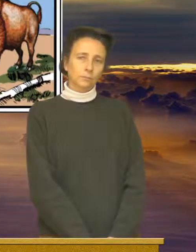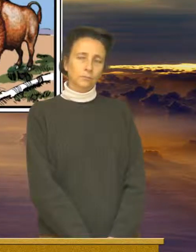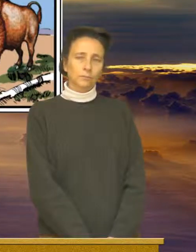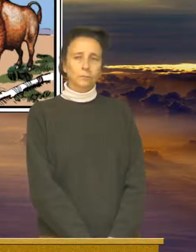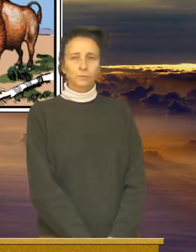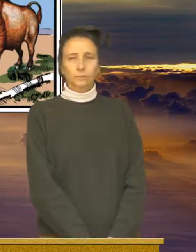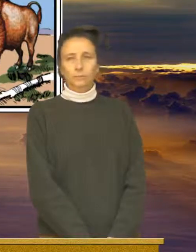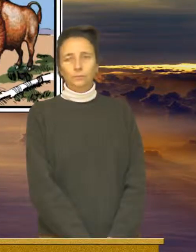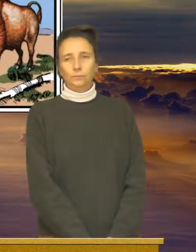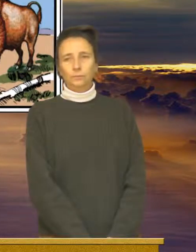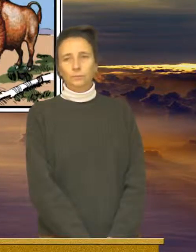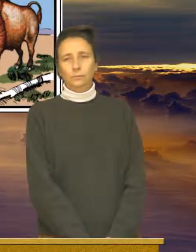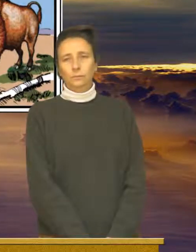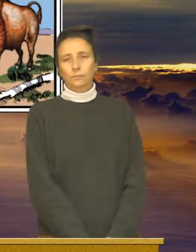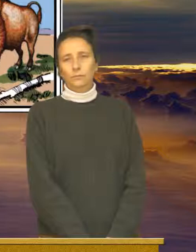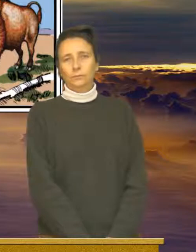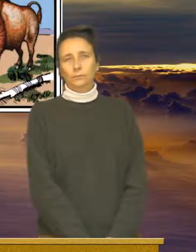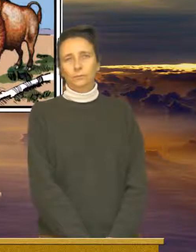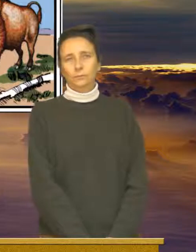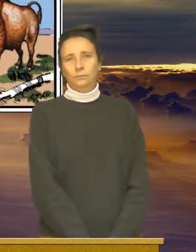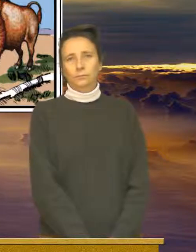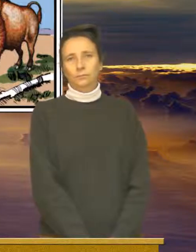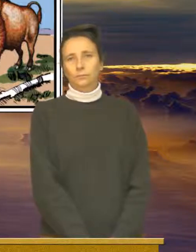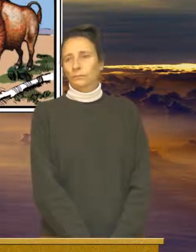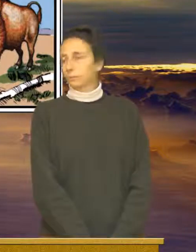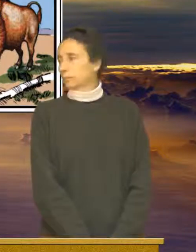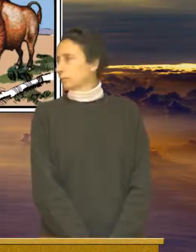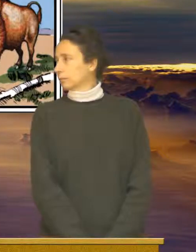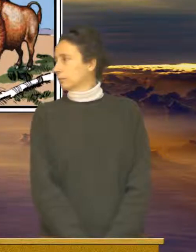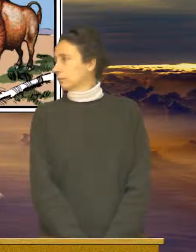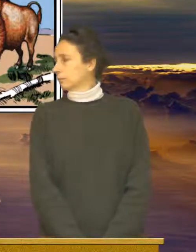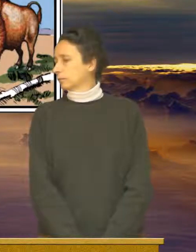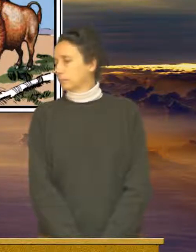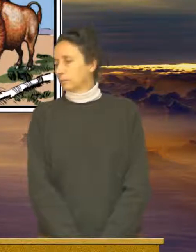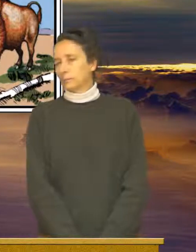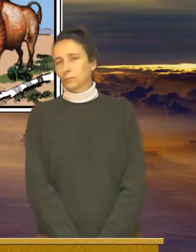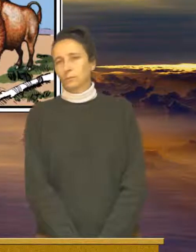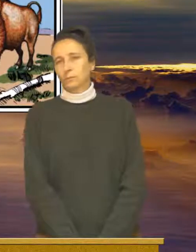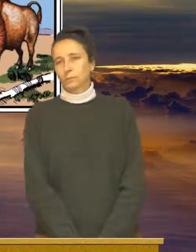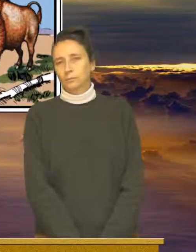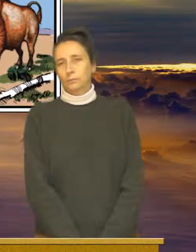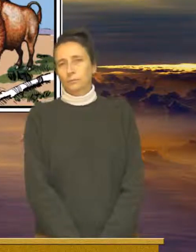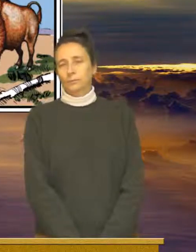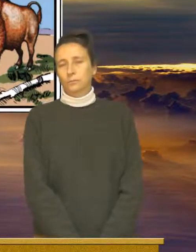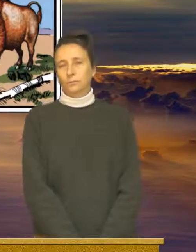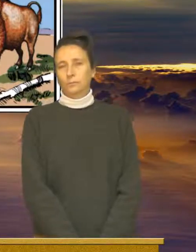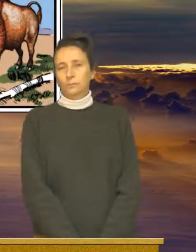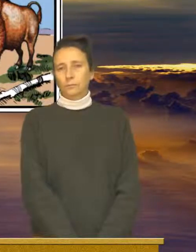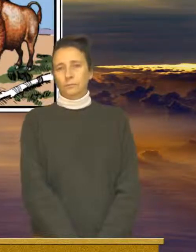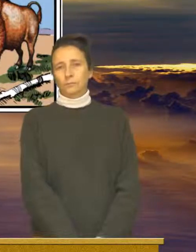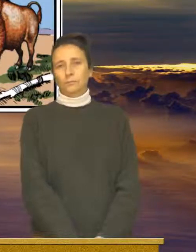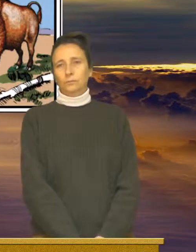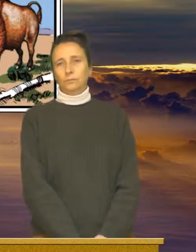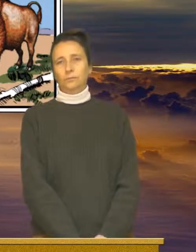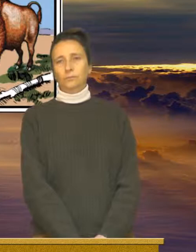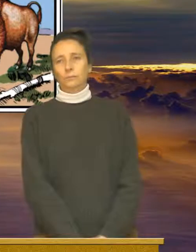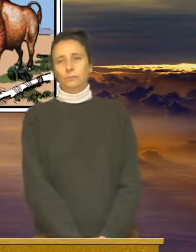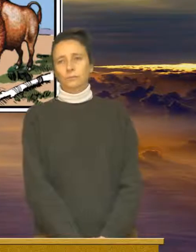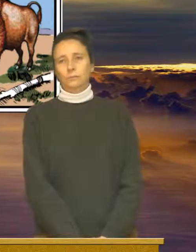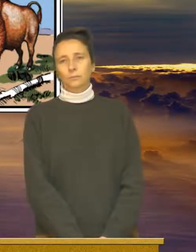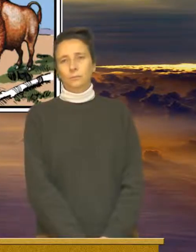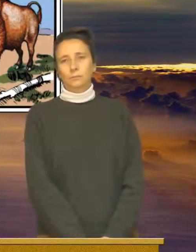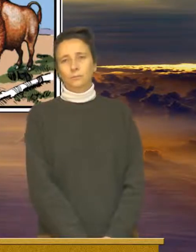comprar. ¿Qué significa? Que nuestras cuentas bancarias van a ser cerradas, nuestras propiedades